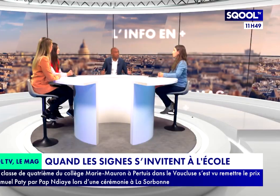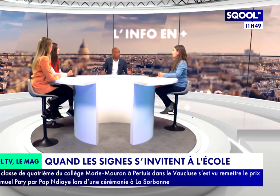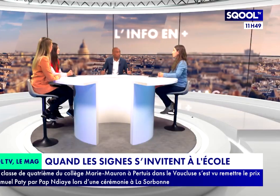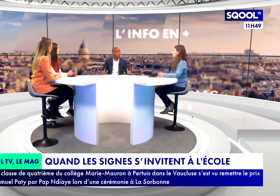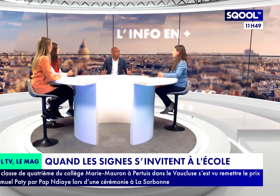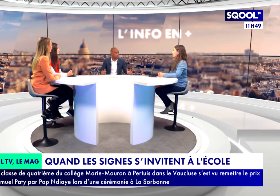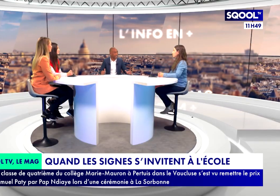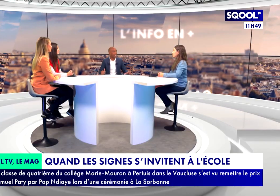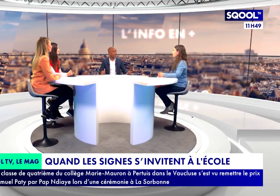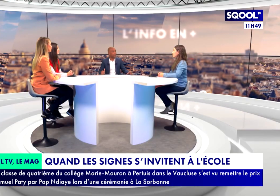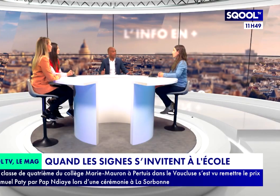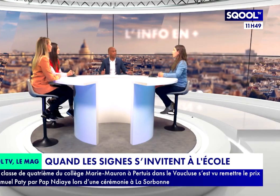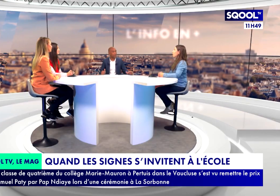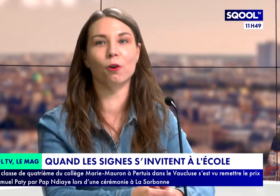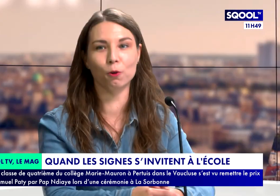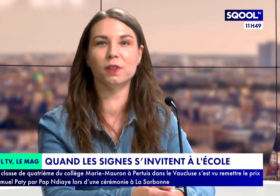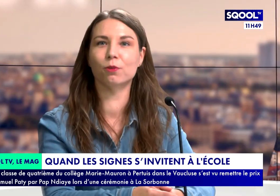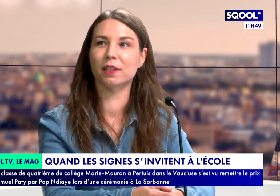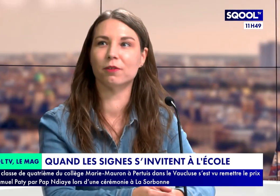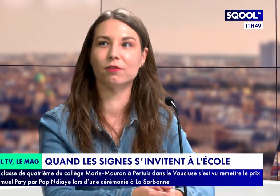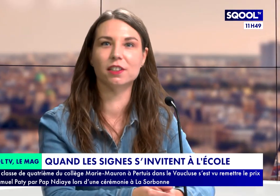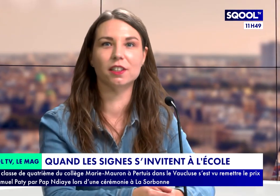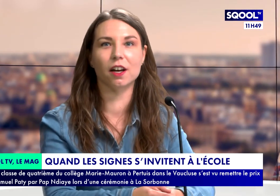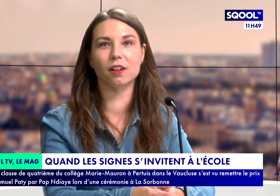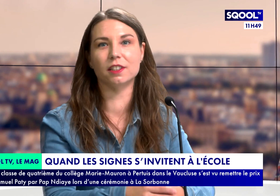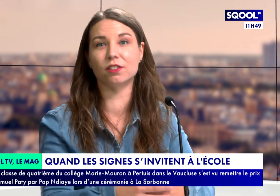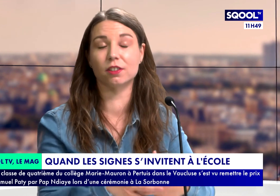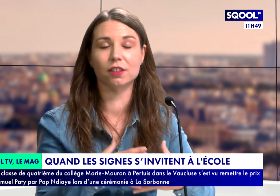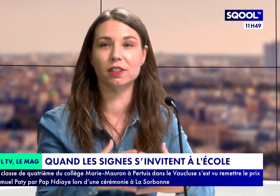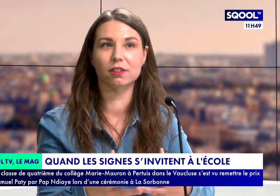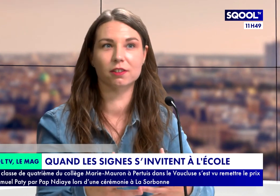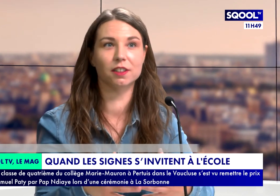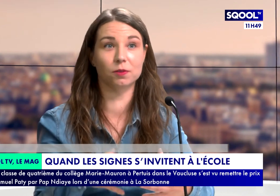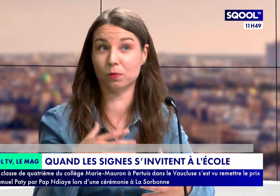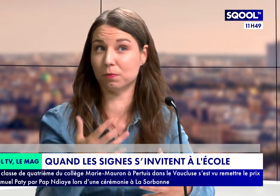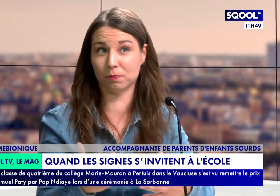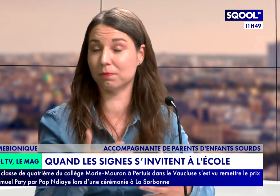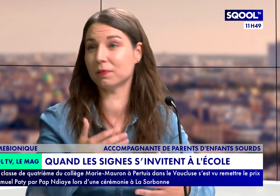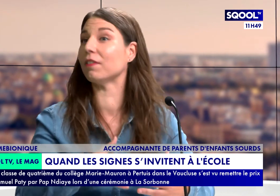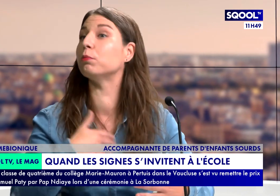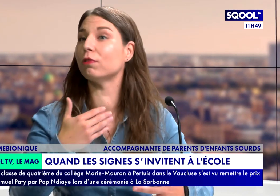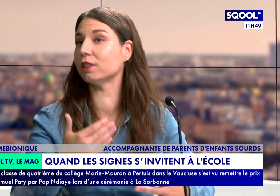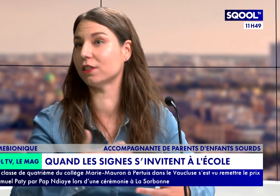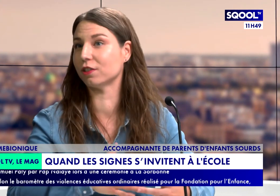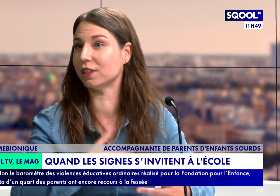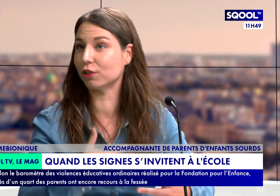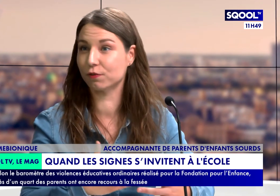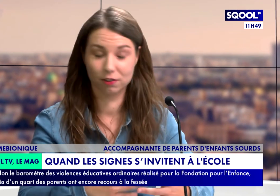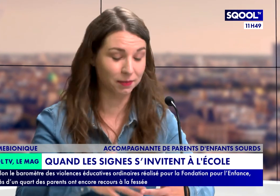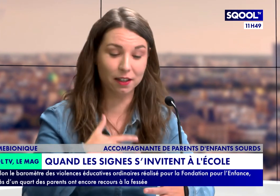justement, sur le terrain. Oui, complètement, oui. J'ai des jeunes adolescents, ça va plus loin, c'est que les enfants, il des